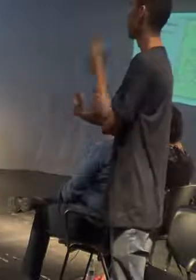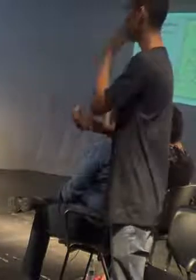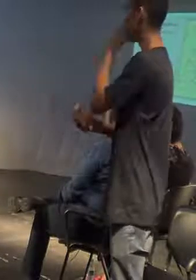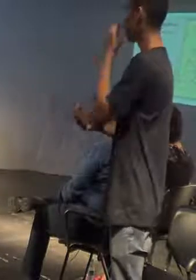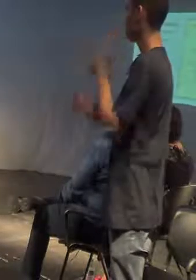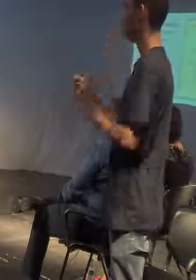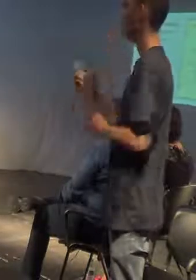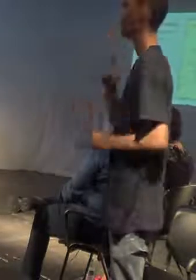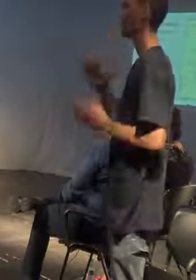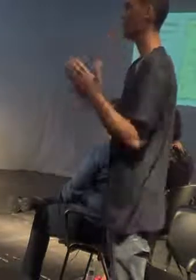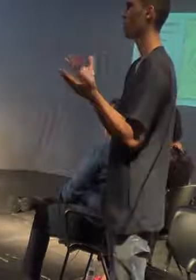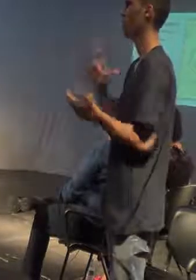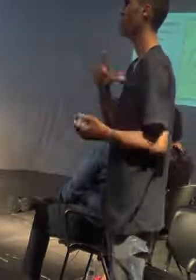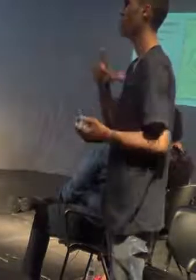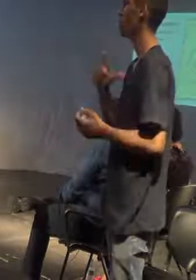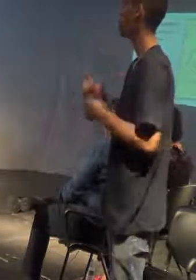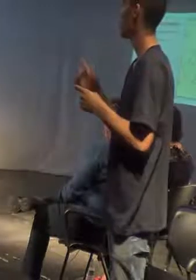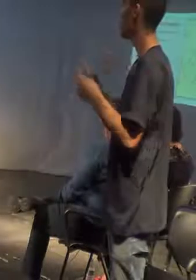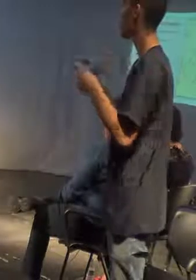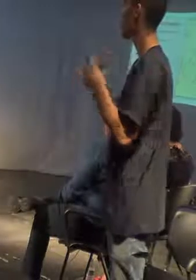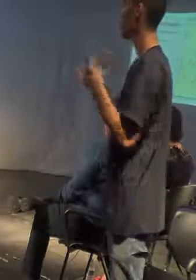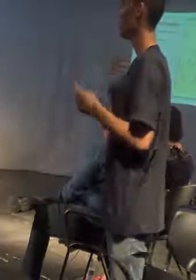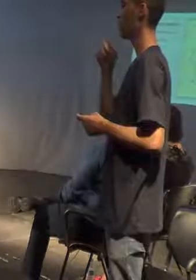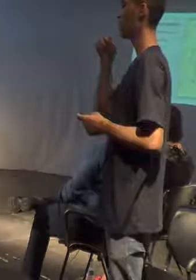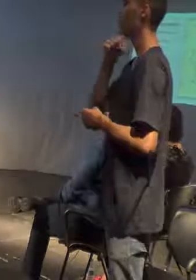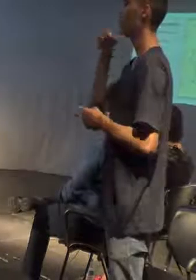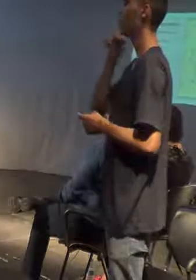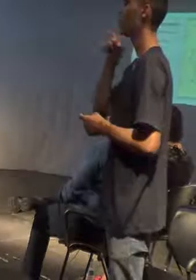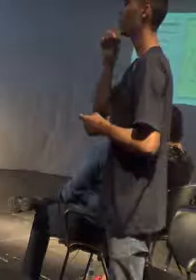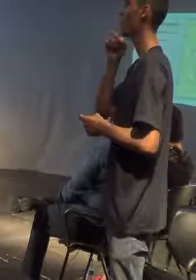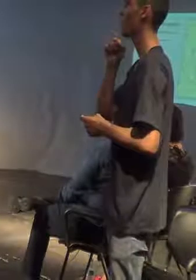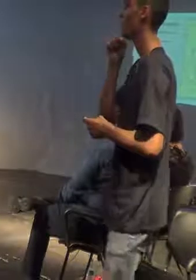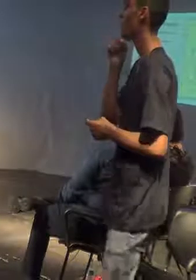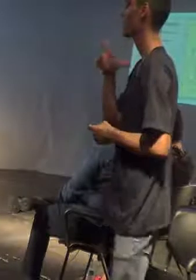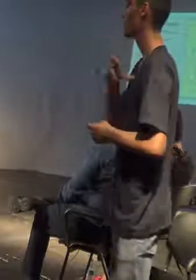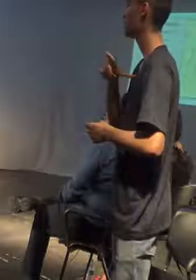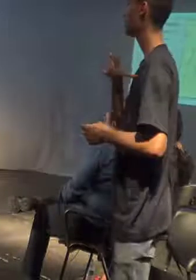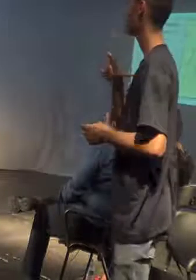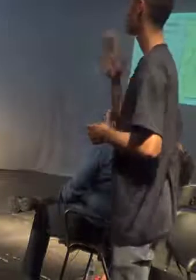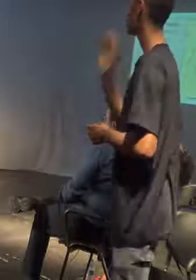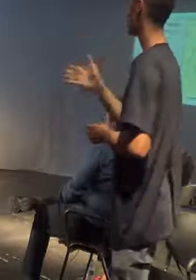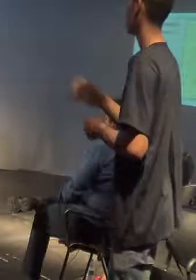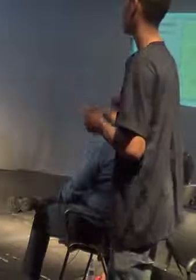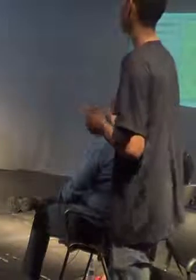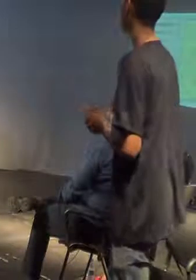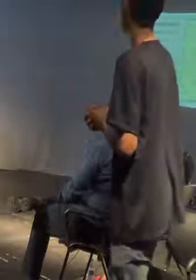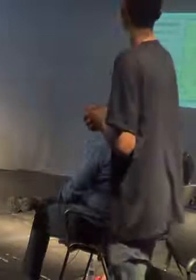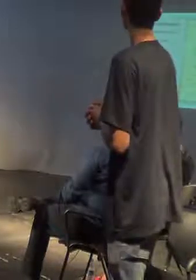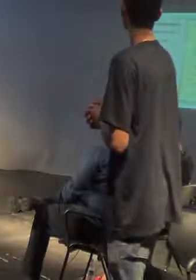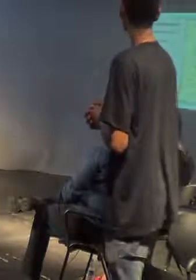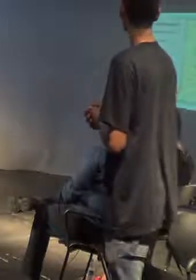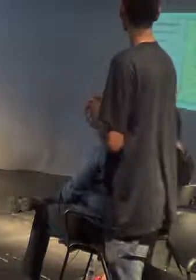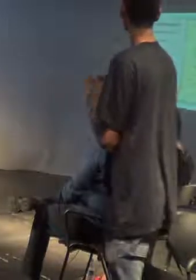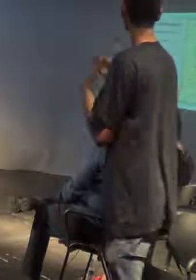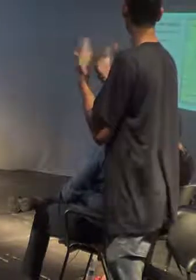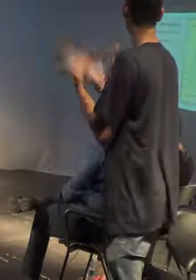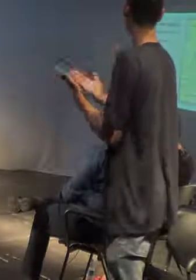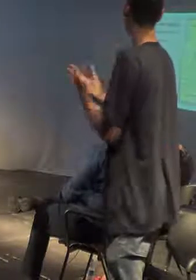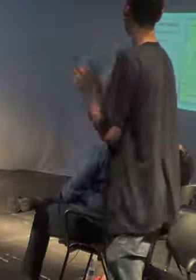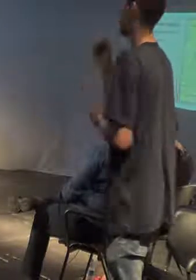esse livro que meu avô é um dos anunciantes, foi um dos anunciantes. E eu guardo isso com muito carinho. Borges de Barros. Então, o antigo